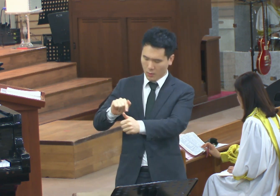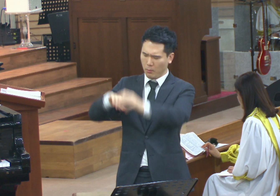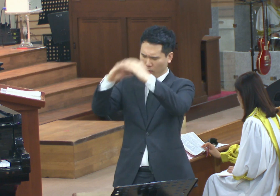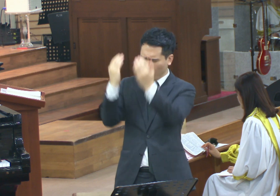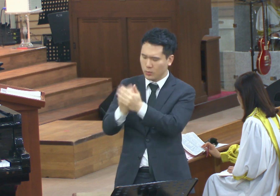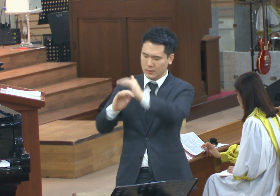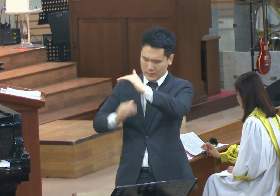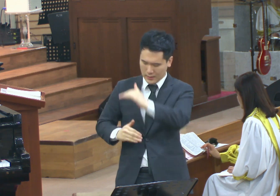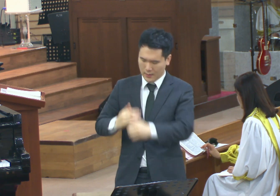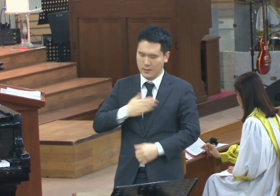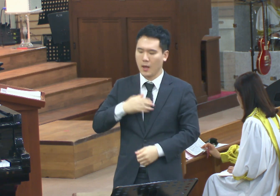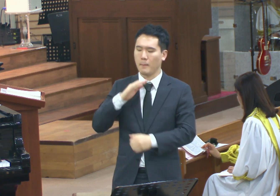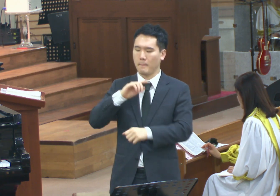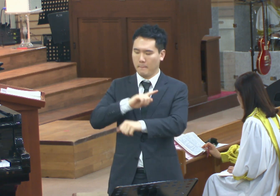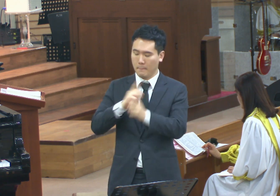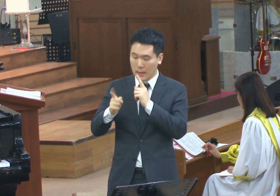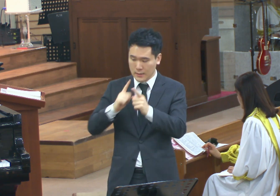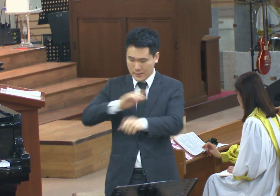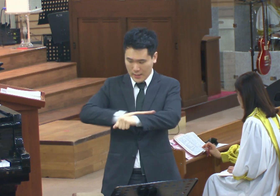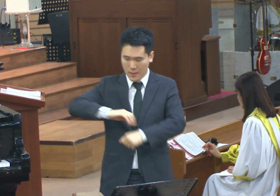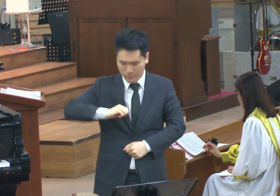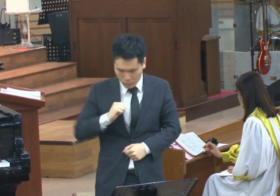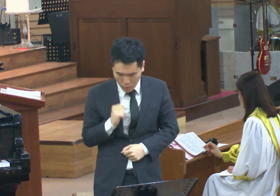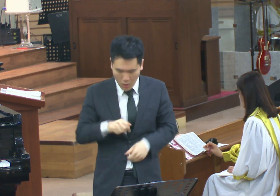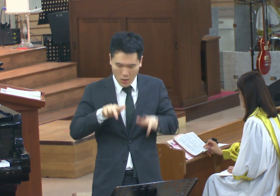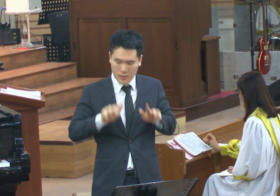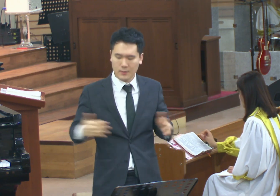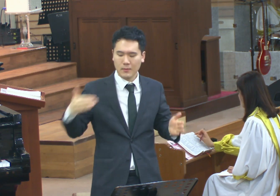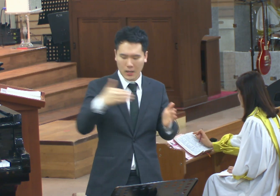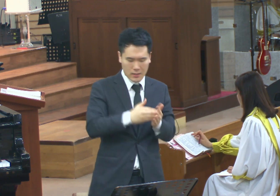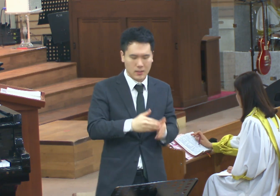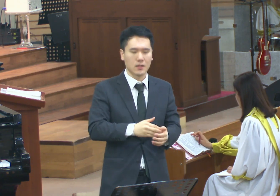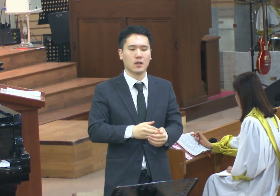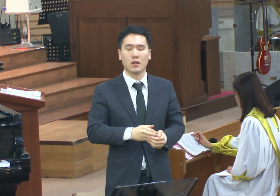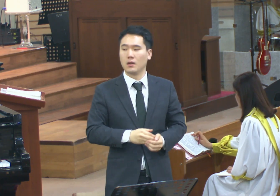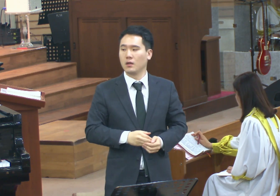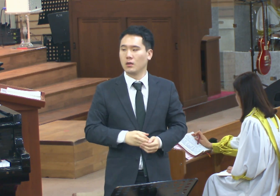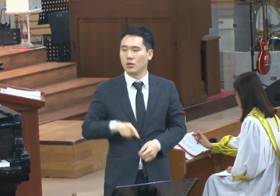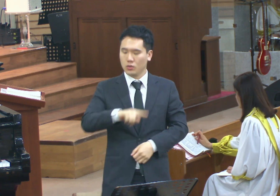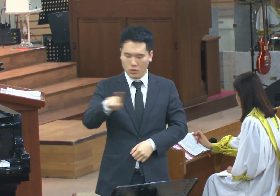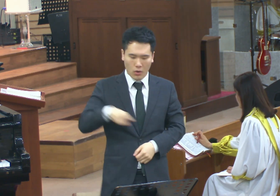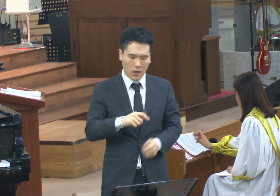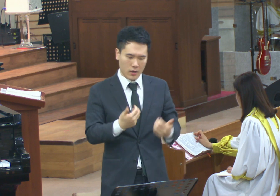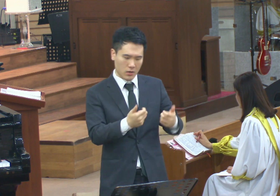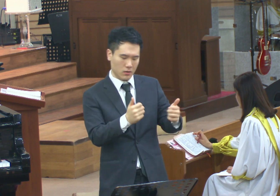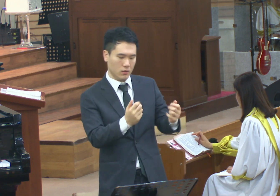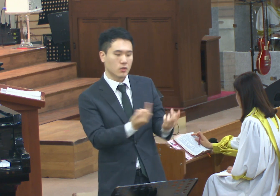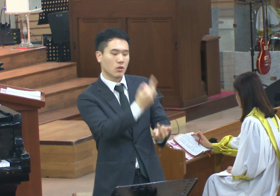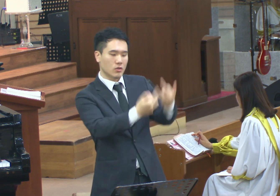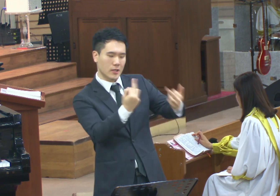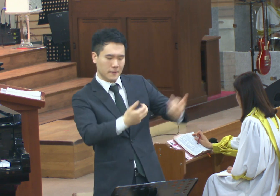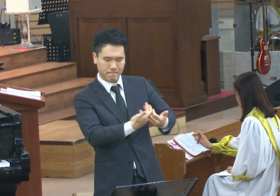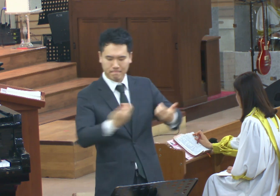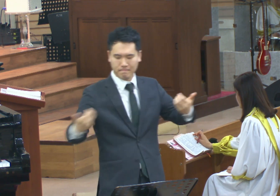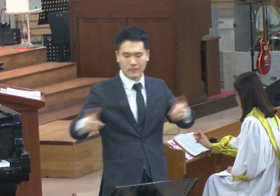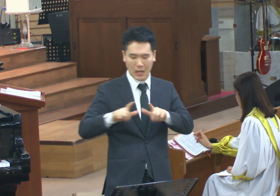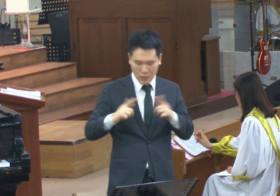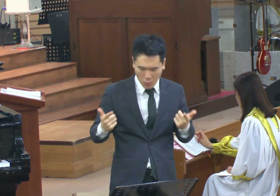너희가 내 말을 순종하여 오늘까지 날이 오래도록 너희가 너희 형제를 떠나지 아니하고 오직 너희의 하나님